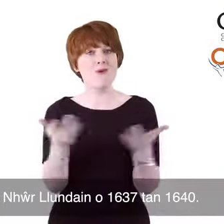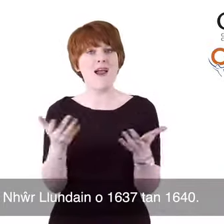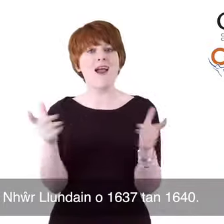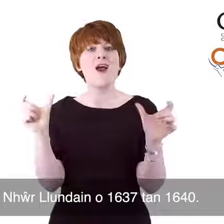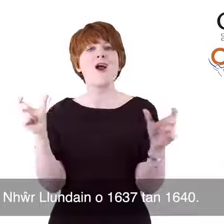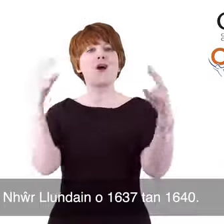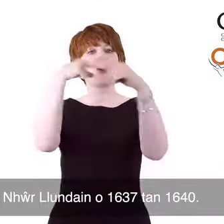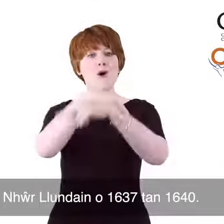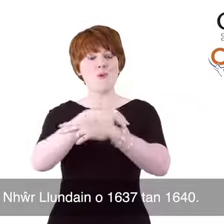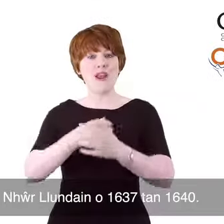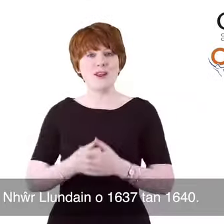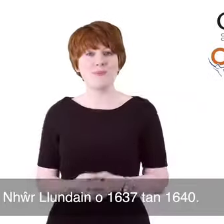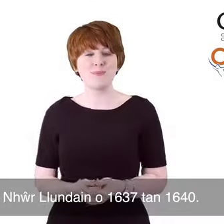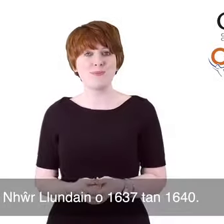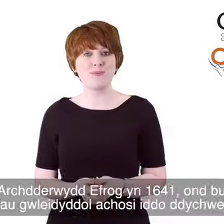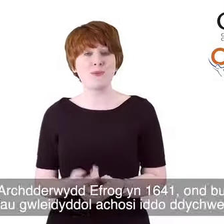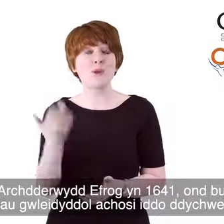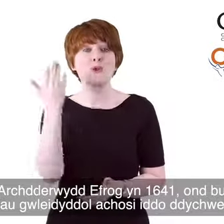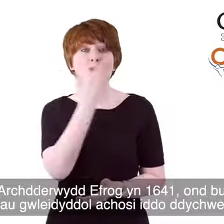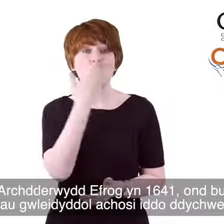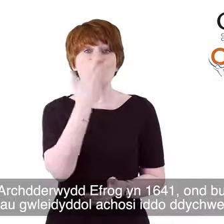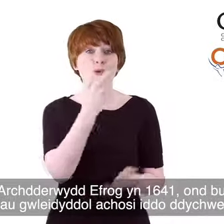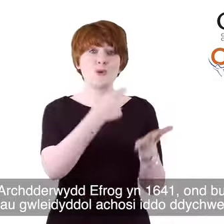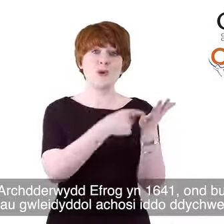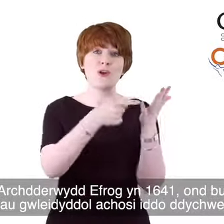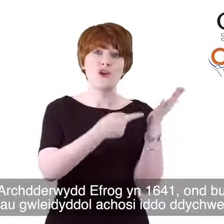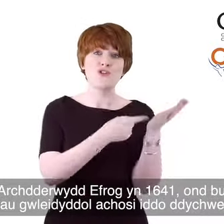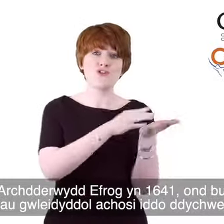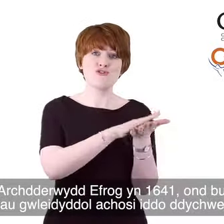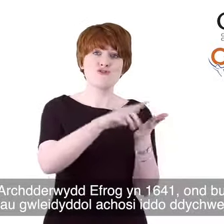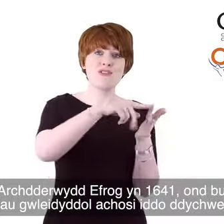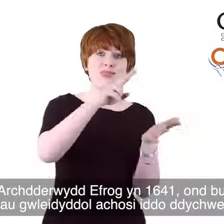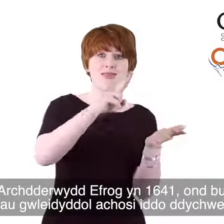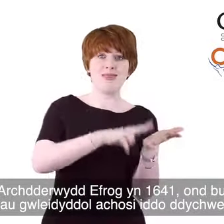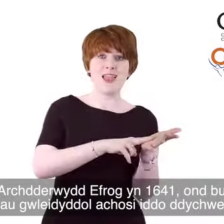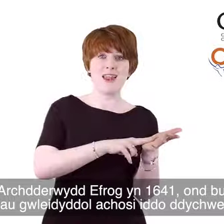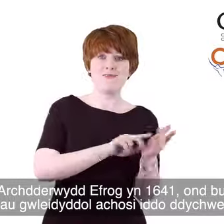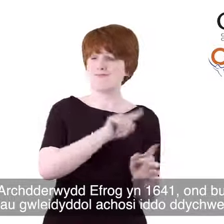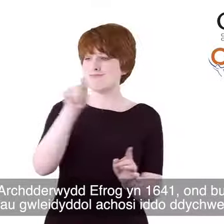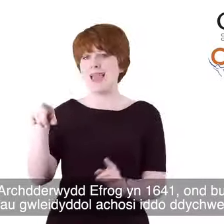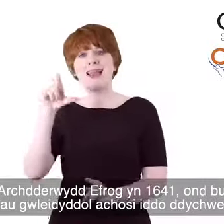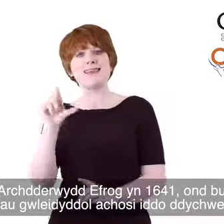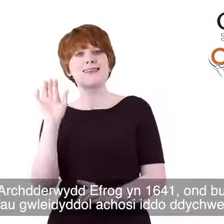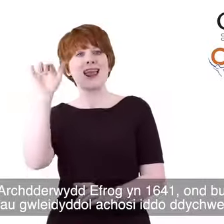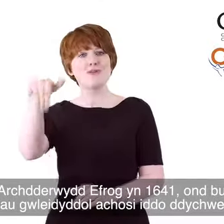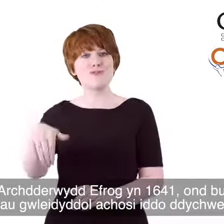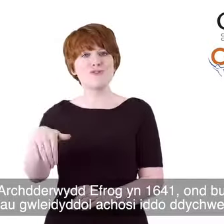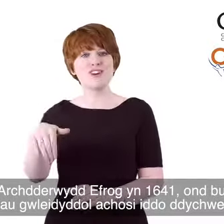tan 1640. Daeth yn archdderwydd Efrog yn 1641, ond bydd i'w safbwyntiau